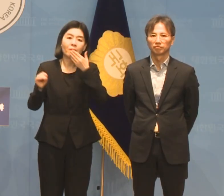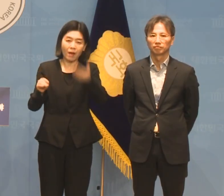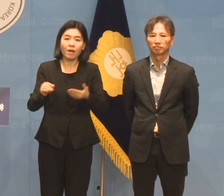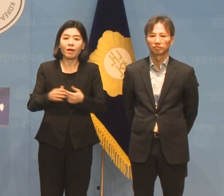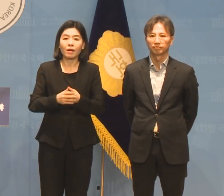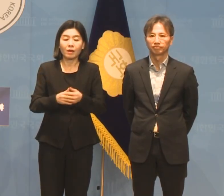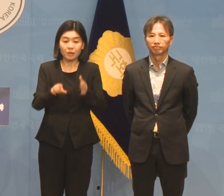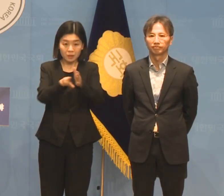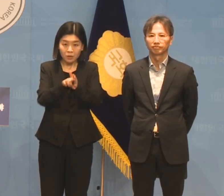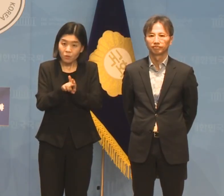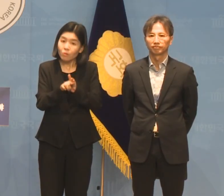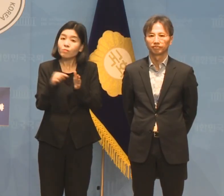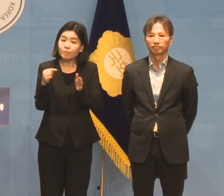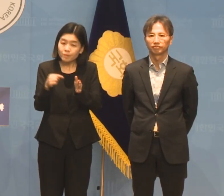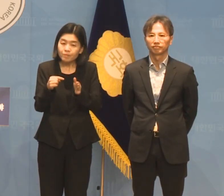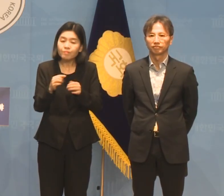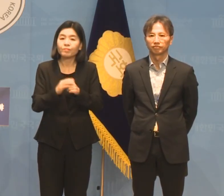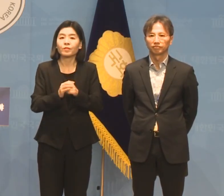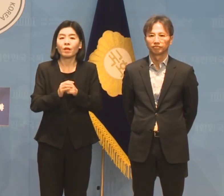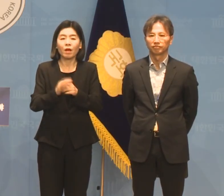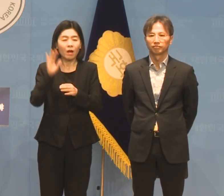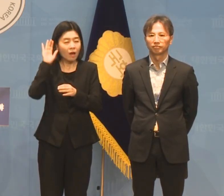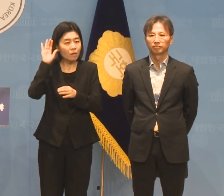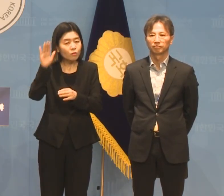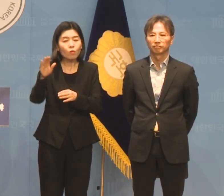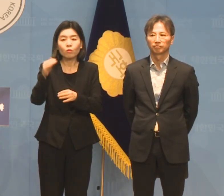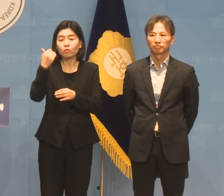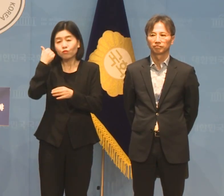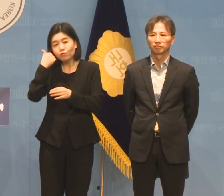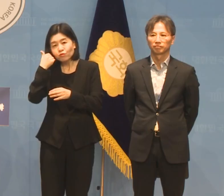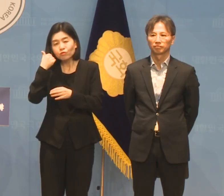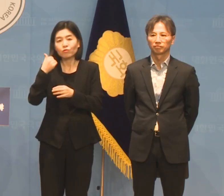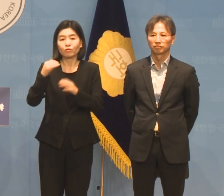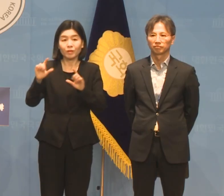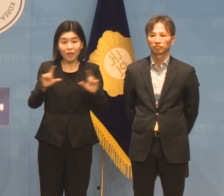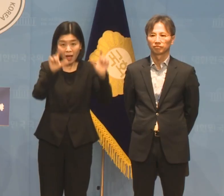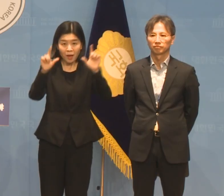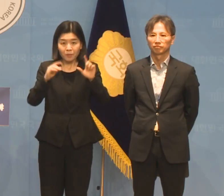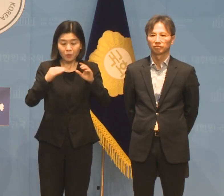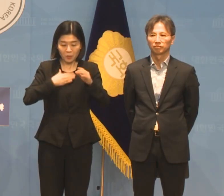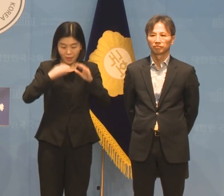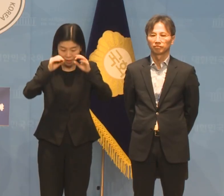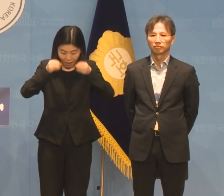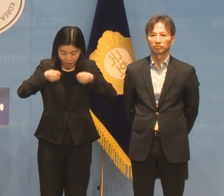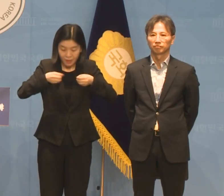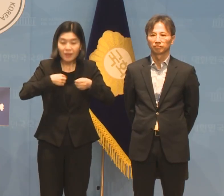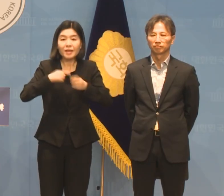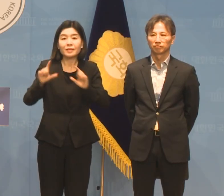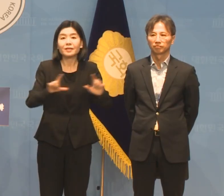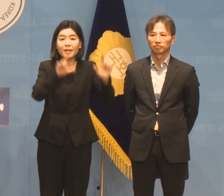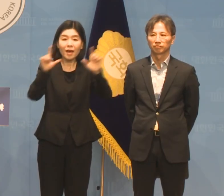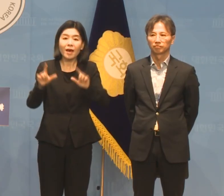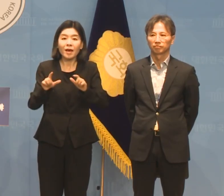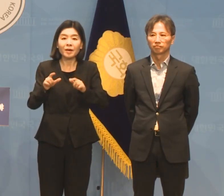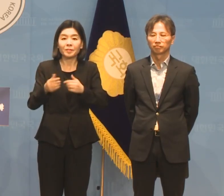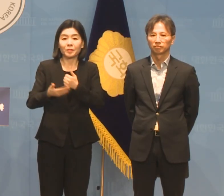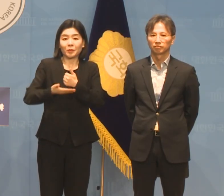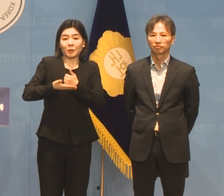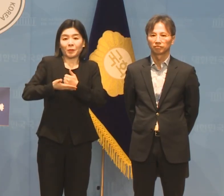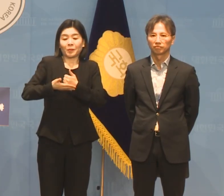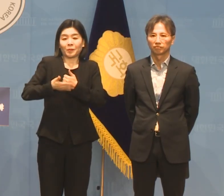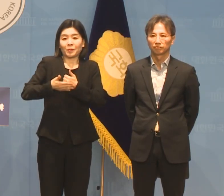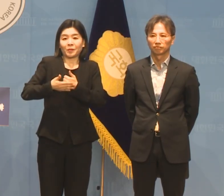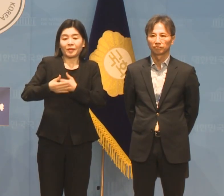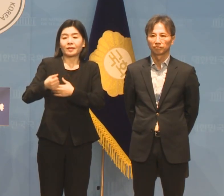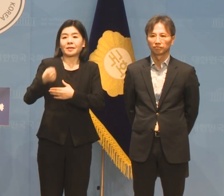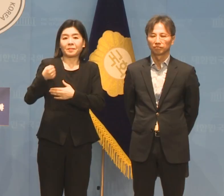신뢰는 언젠가 누군가의 삶을 또 나 자신의 삶을 지탱하는 단단한 버팀목이 될